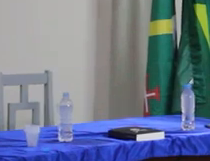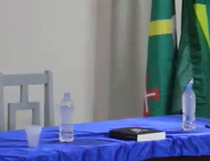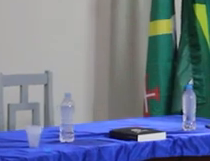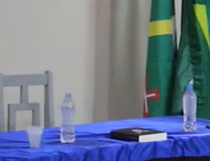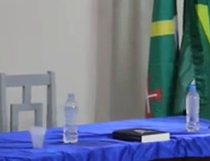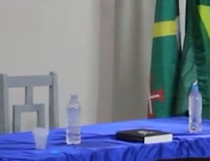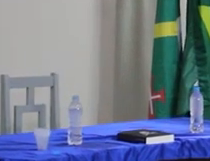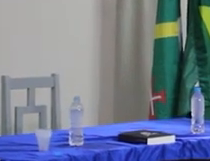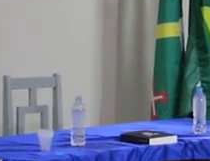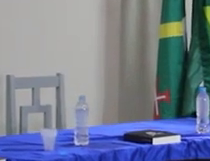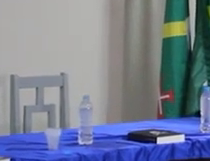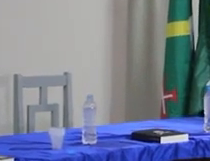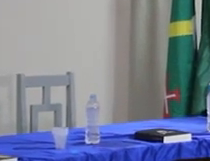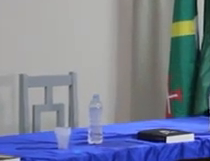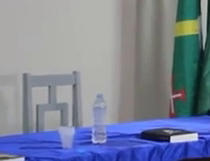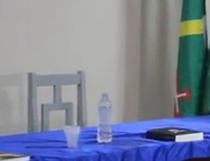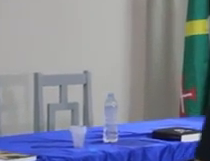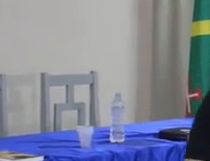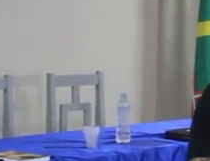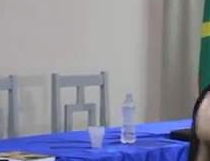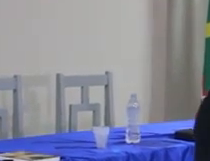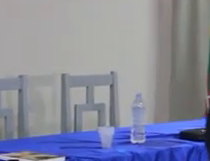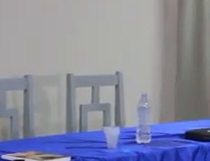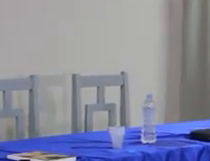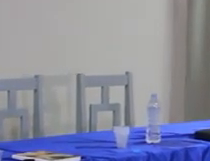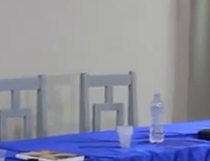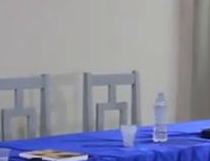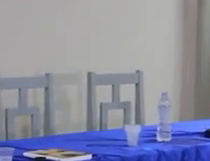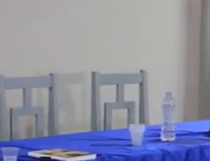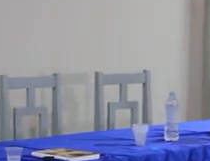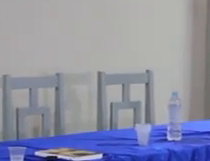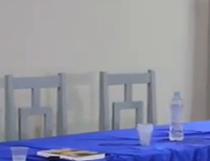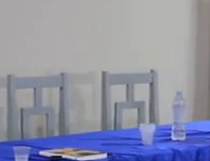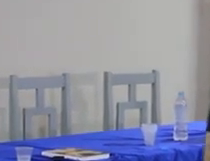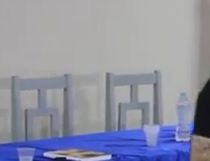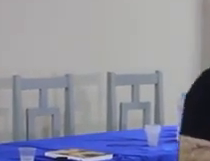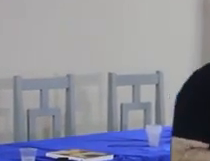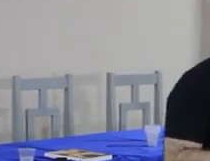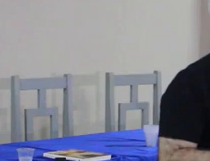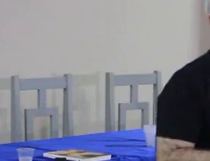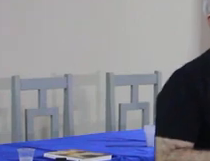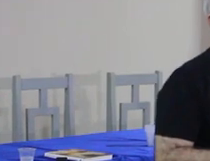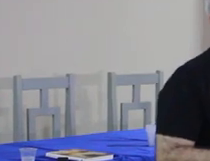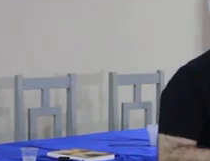deteriora, fotografia, etc. e coisa e tal, com recursos, eu quero dizer assim.